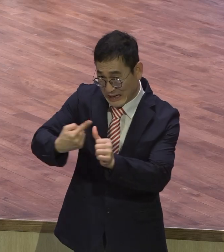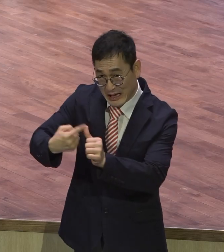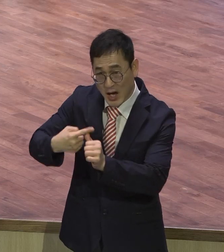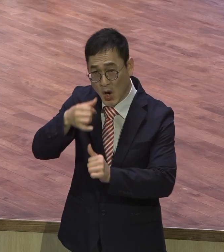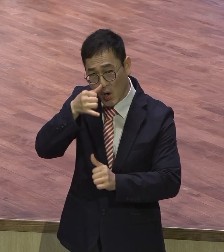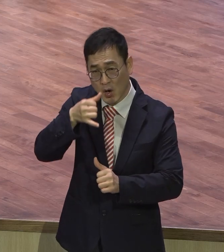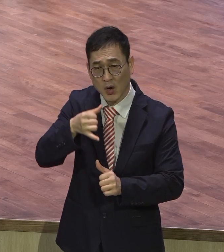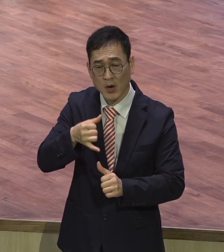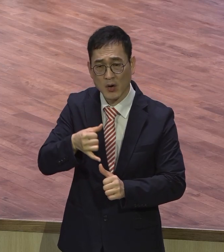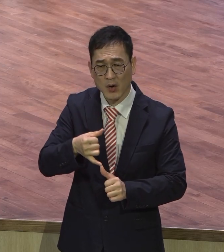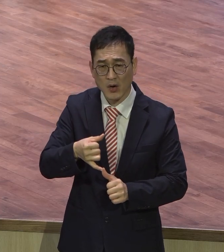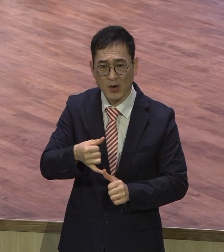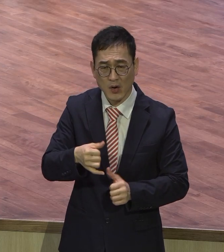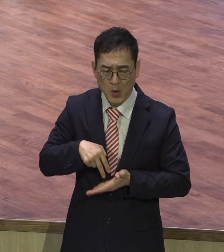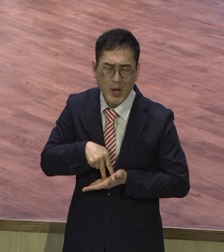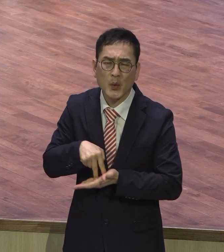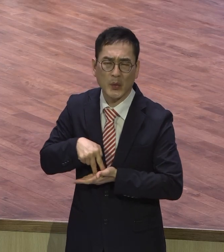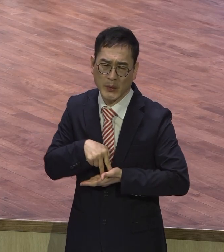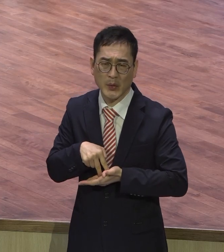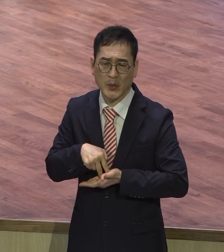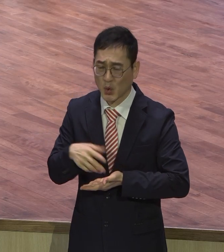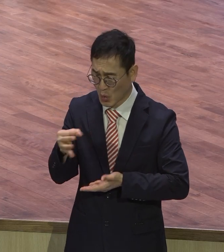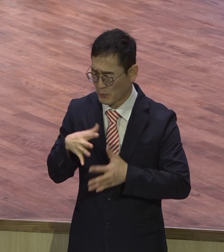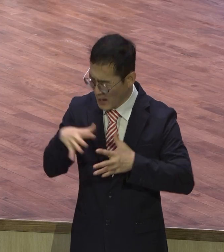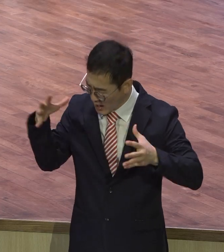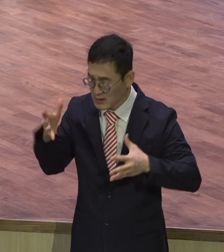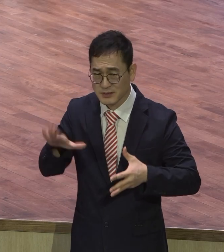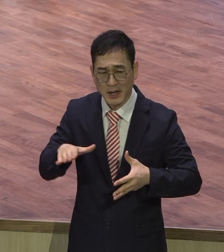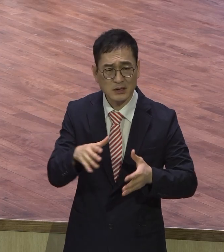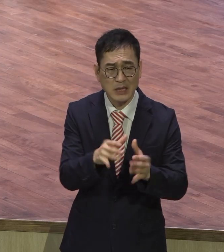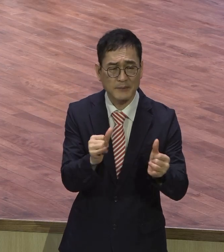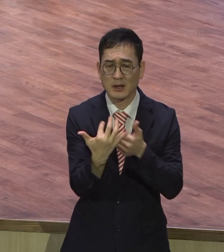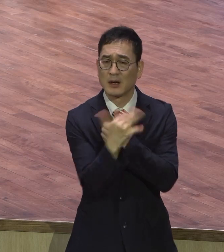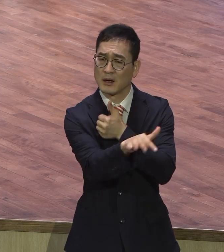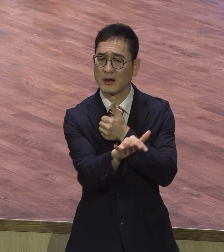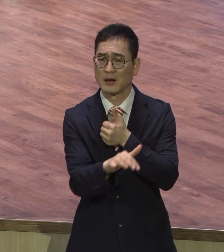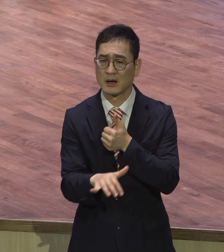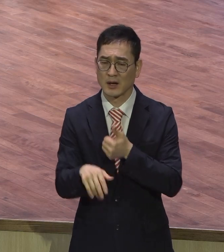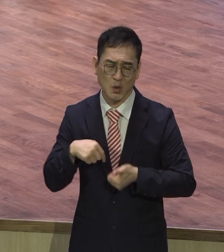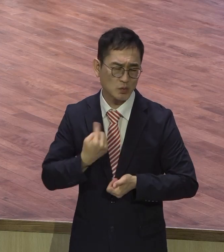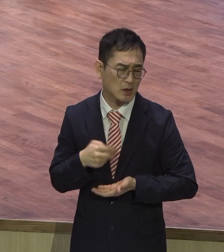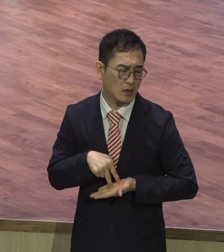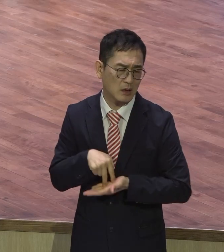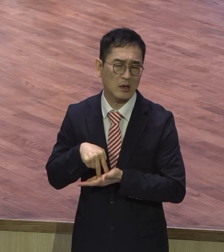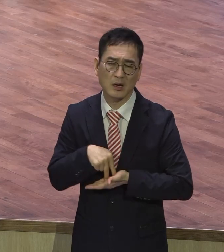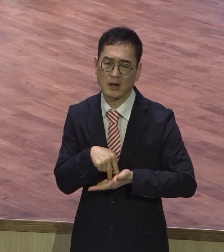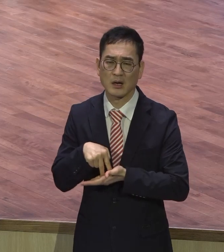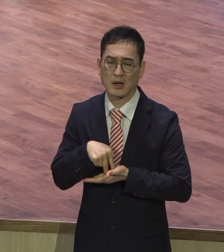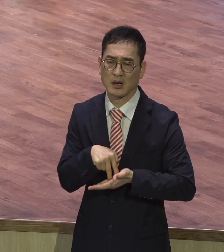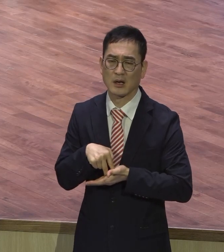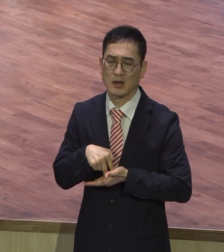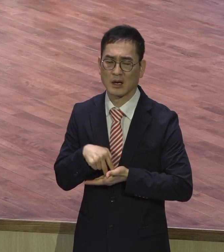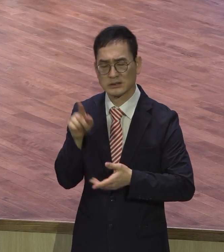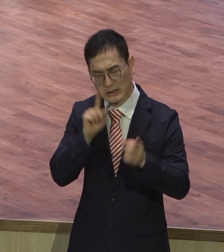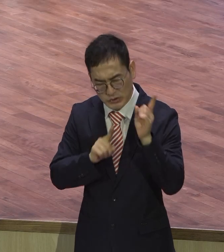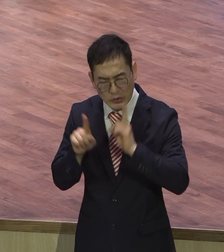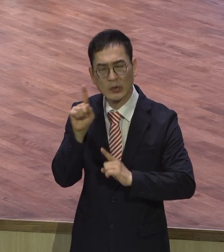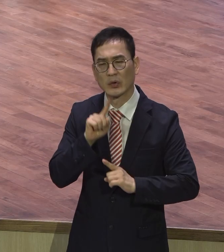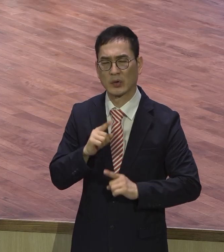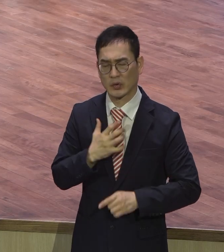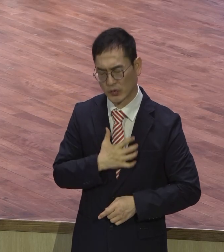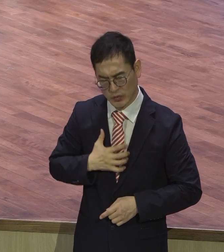뭐요? 펜치 안 했어요. 경제적으로 돈은 많은데 삶은 펜치 않고 내면은 산산조각이 난